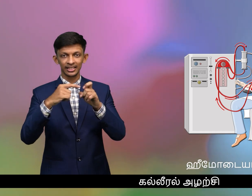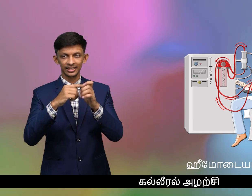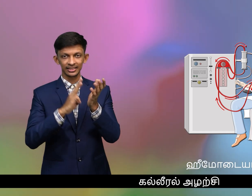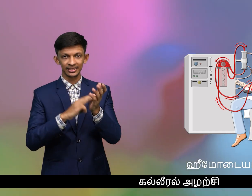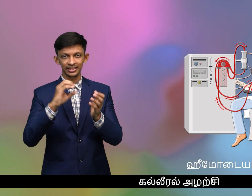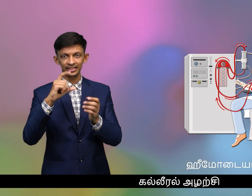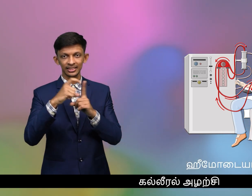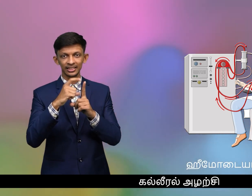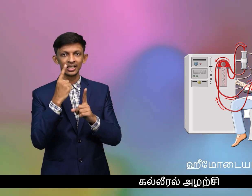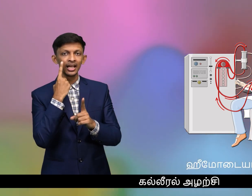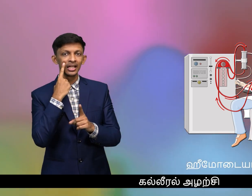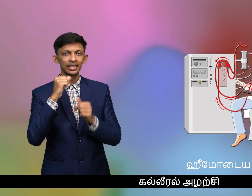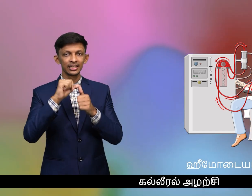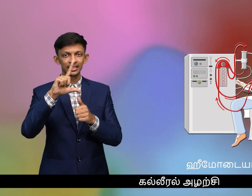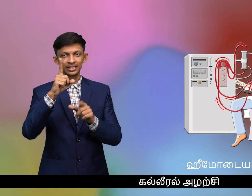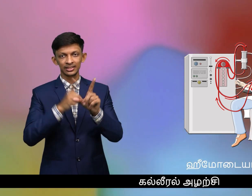கல்லீரல் அழற்சி.